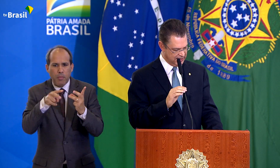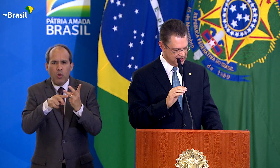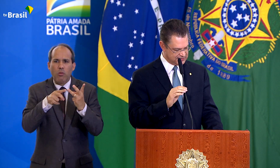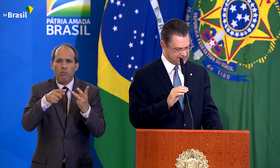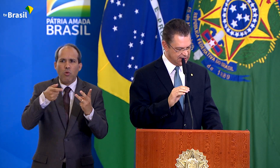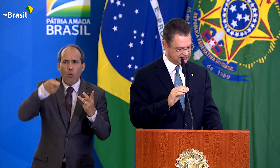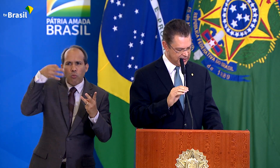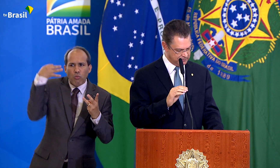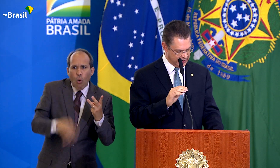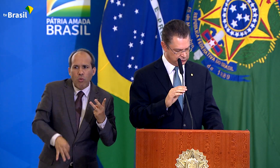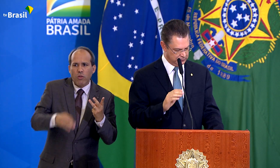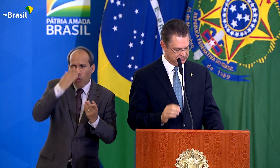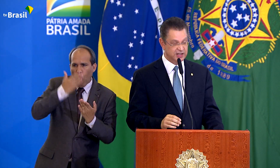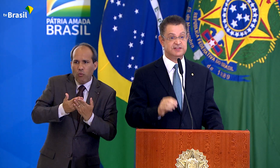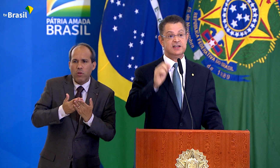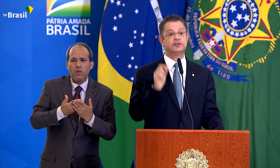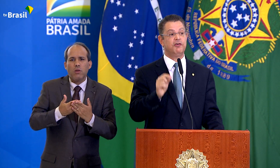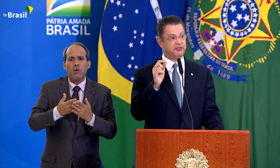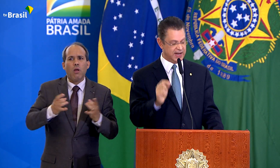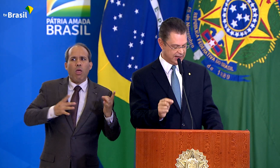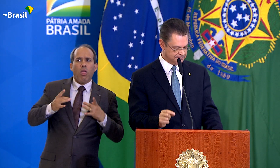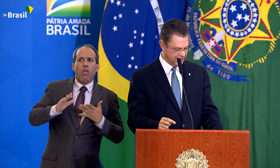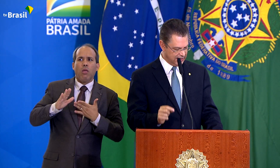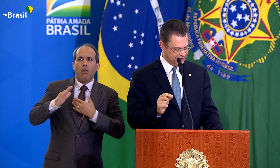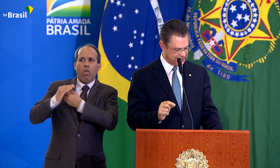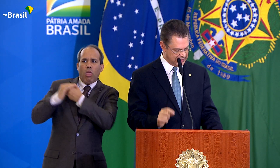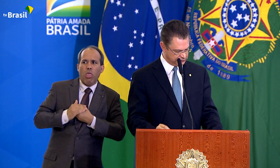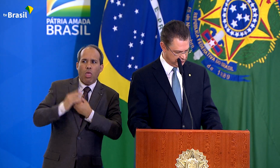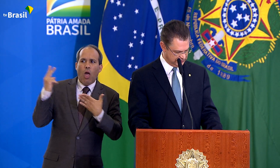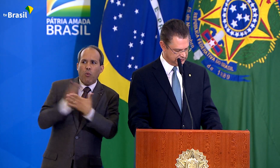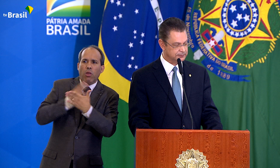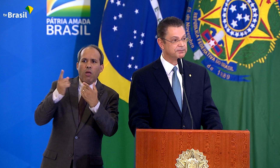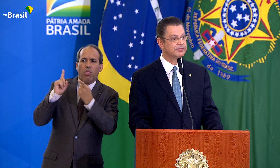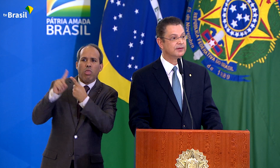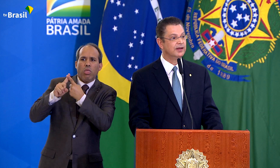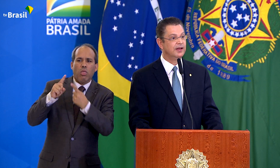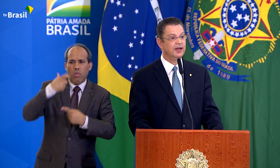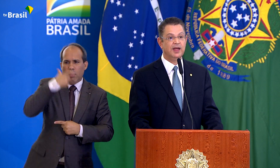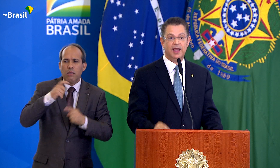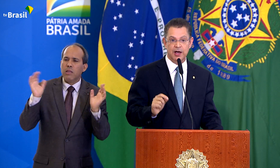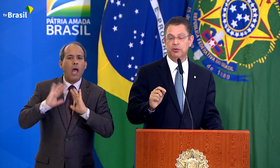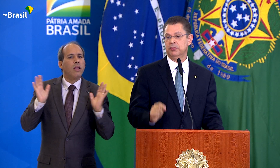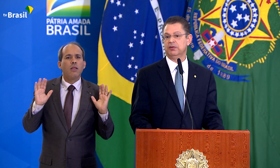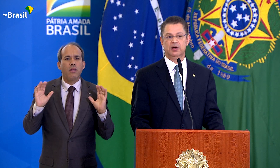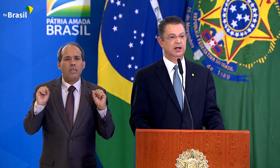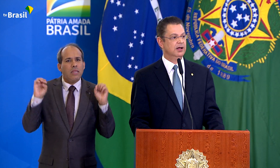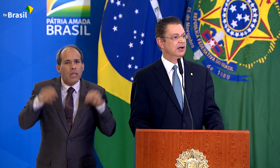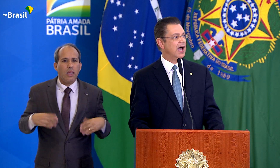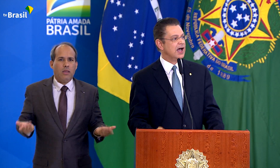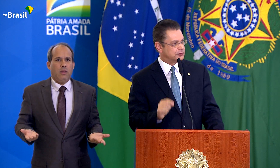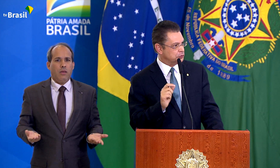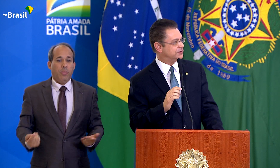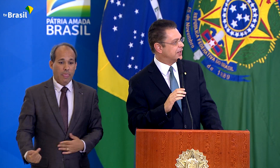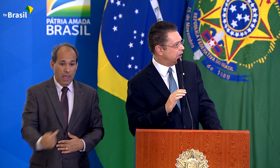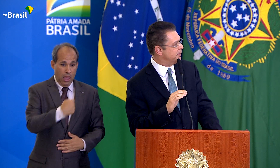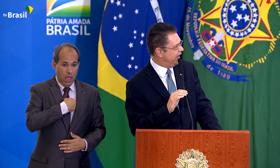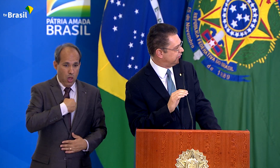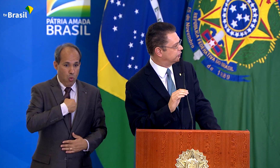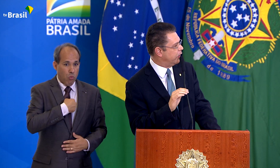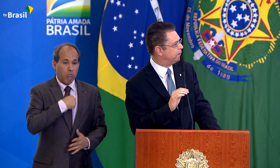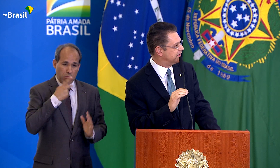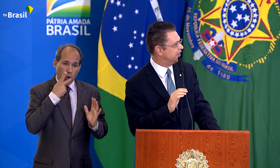convicções sem ter medo de sofrer retaliações e eu